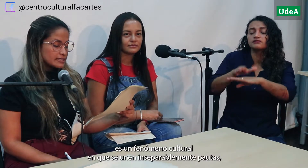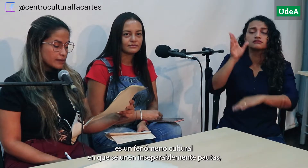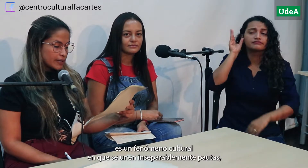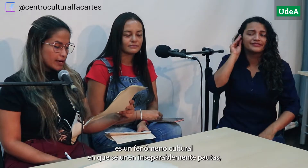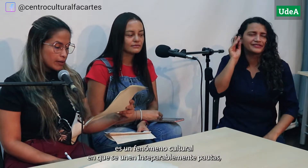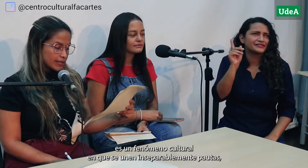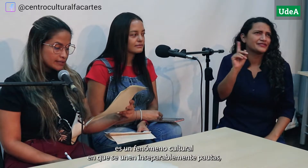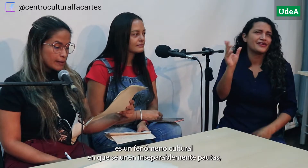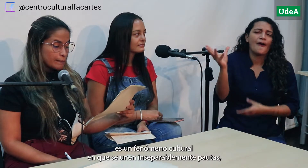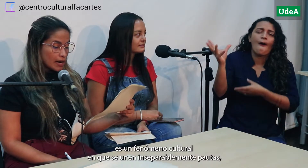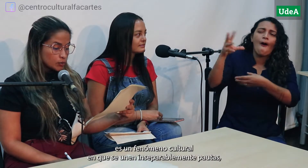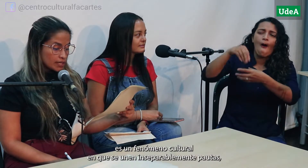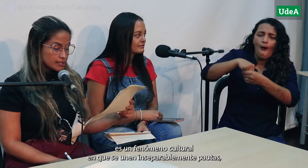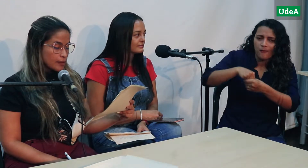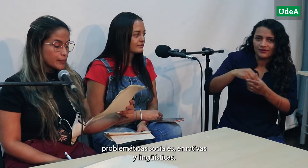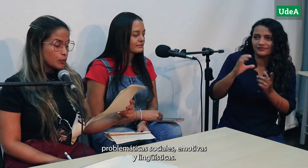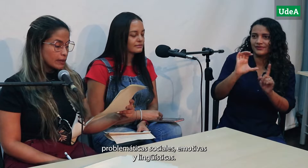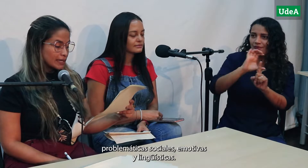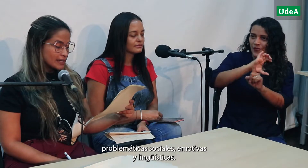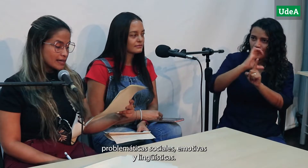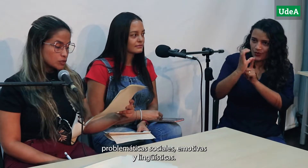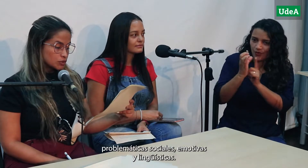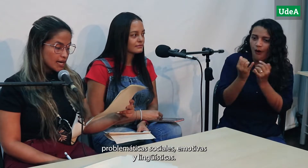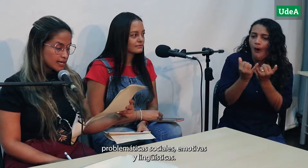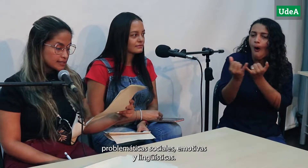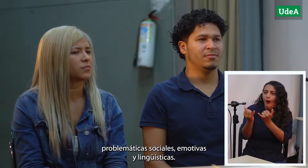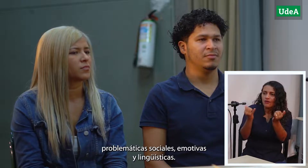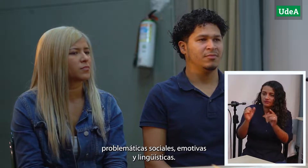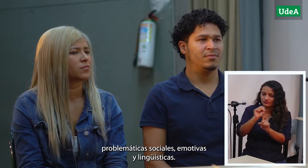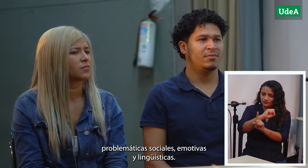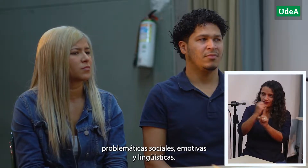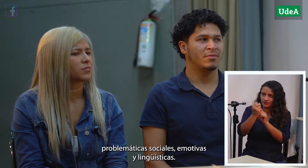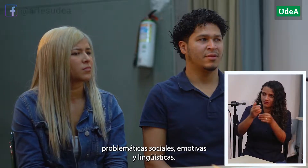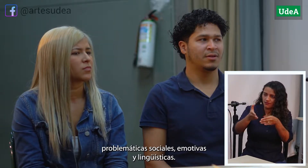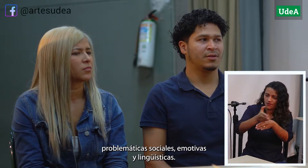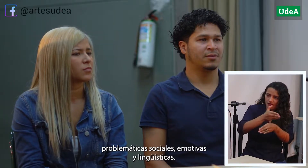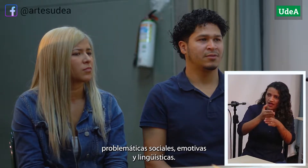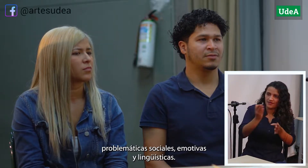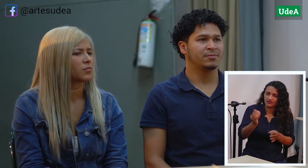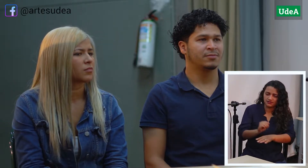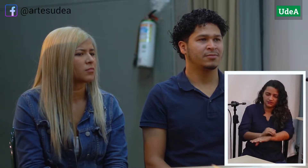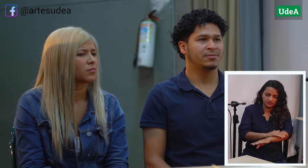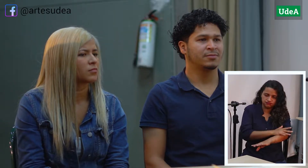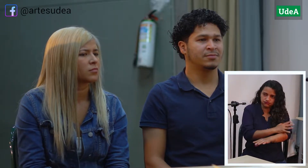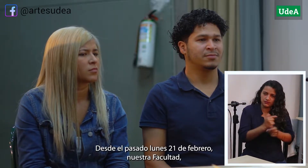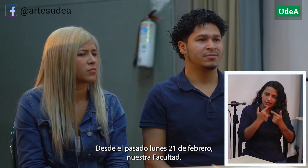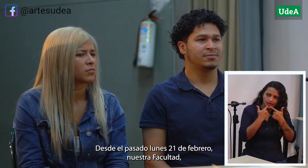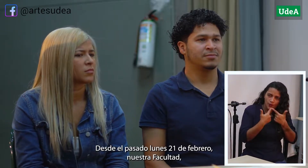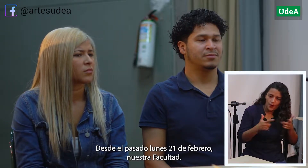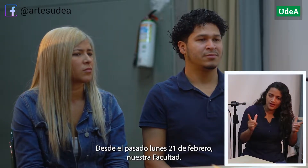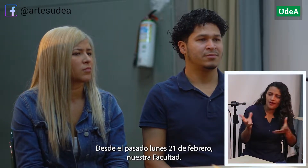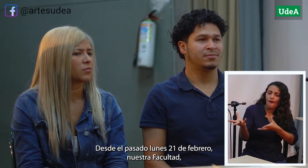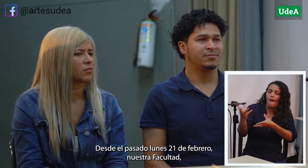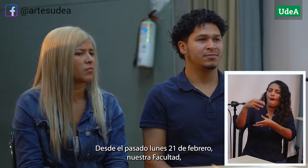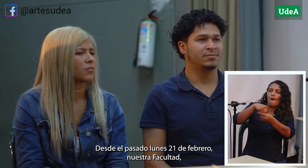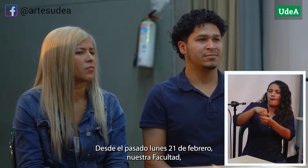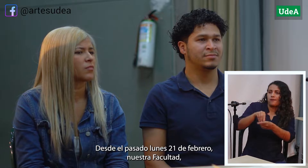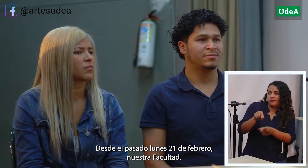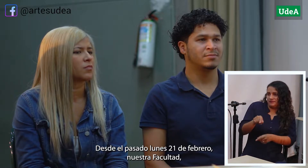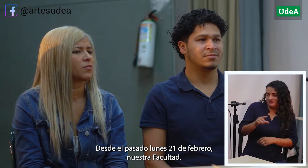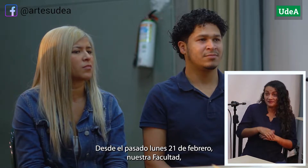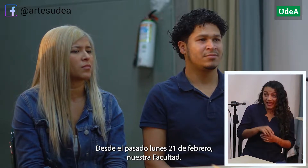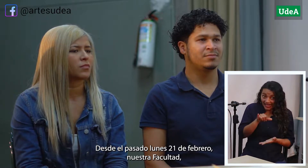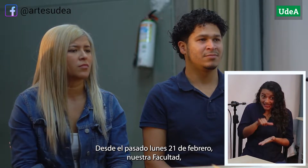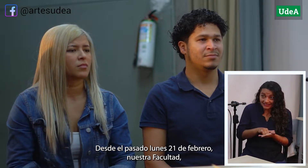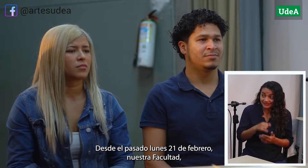unen inseparablemente pautas, problemáticas sociales, emotivas y lingüísticas. Desde el pasado lunes 21